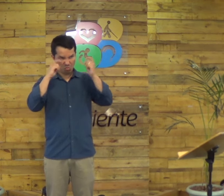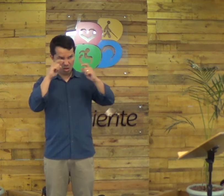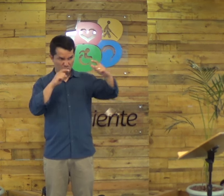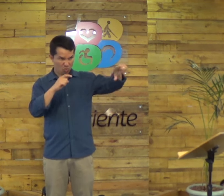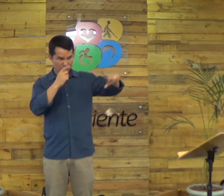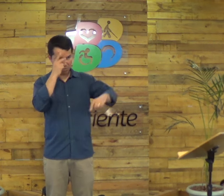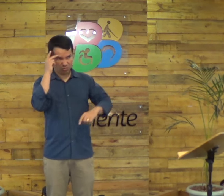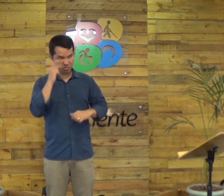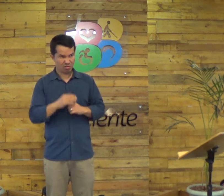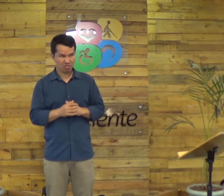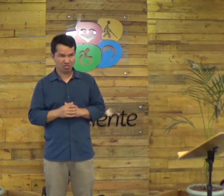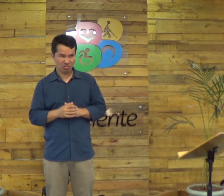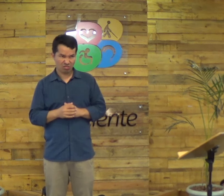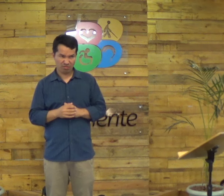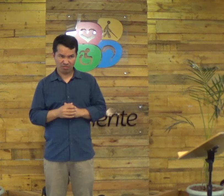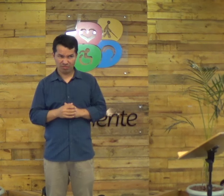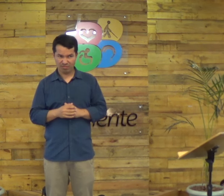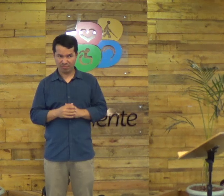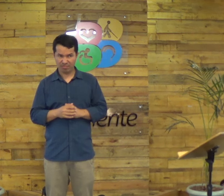você se preocupa com outras pessoas?